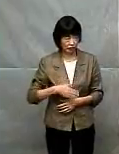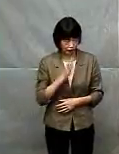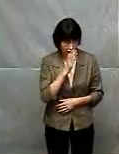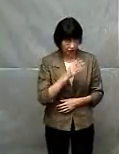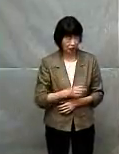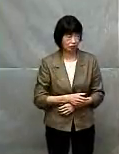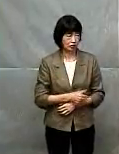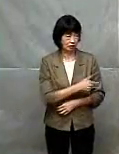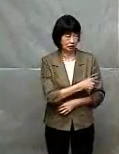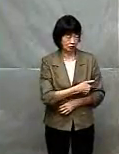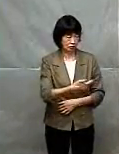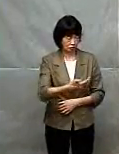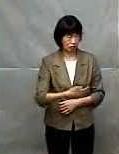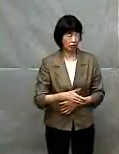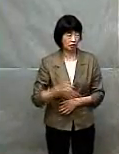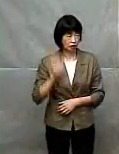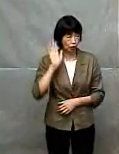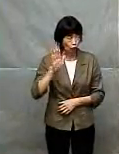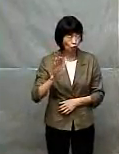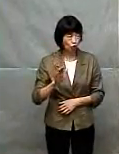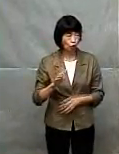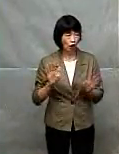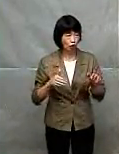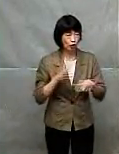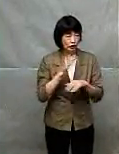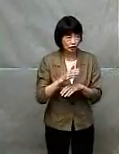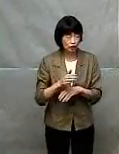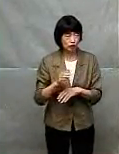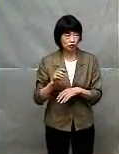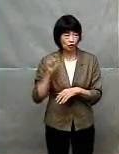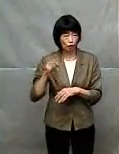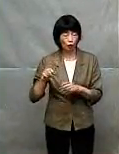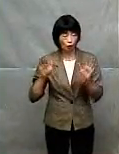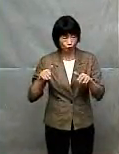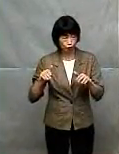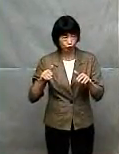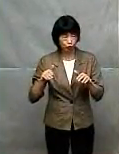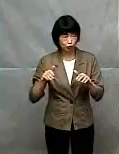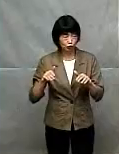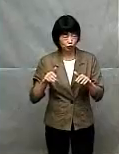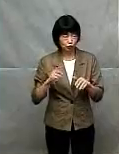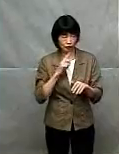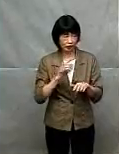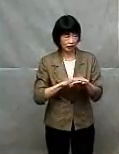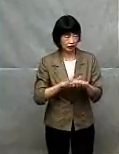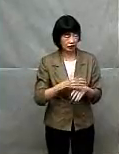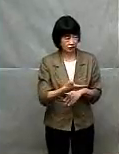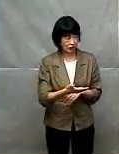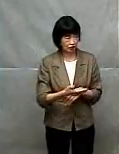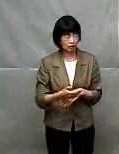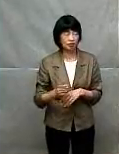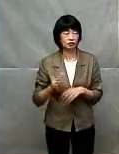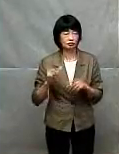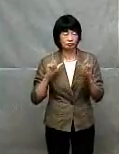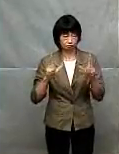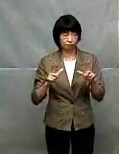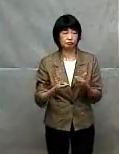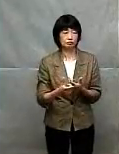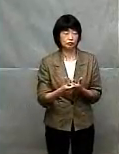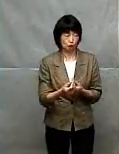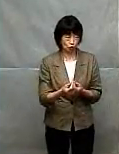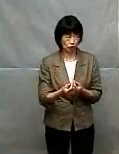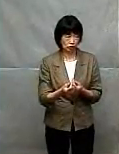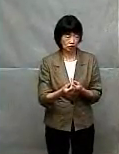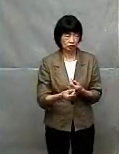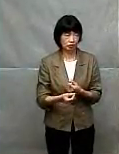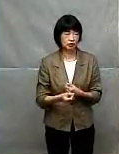が、 今後は羽越大羽という言い方になってくるんでしょうか。 はい、まあ、県政順というようなことでその